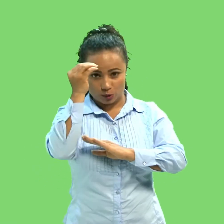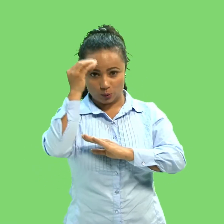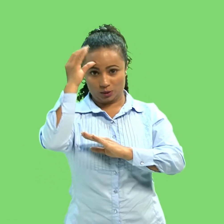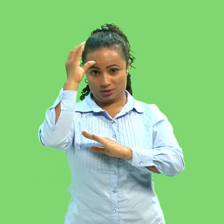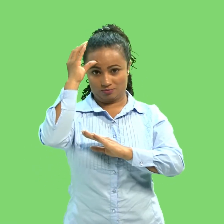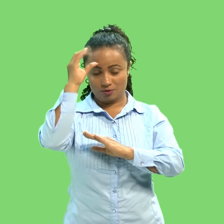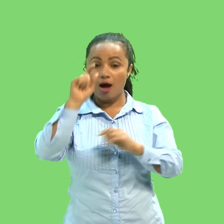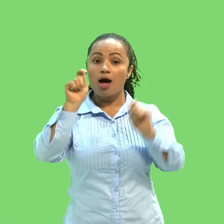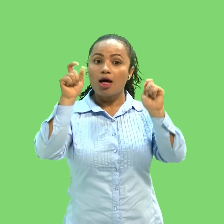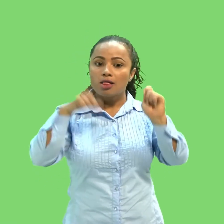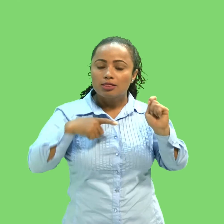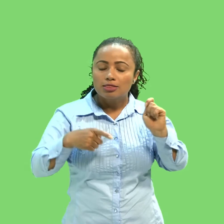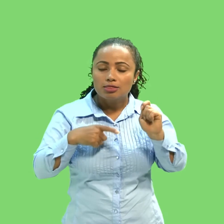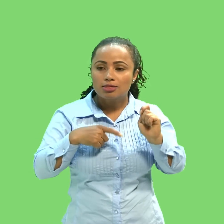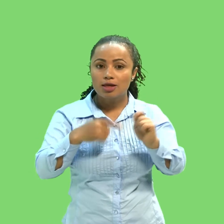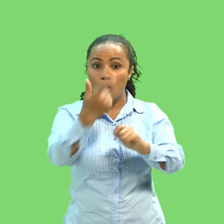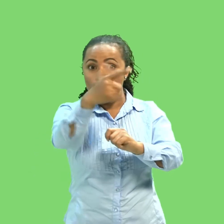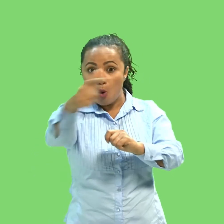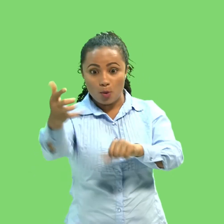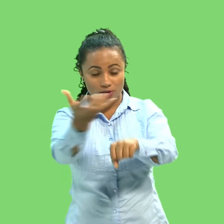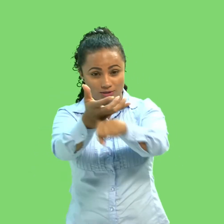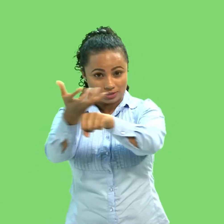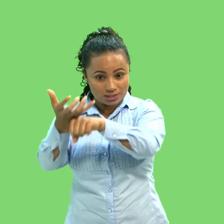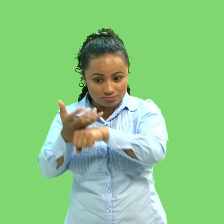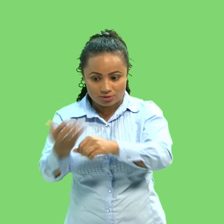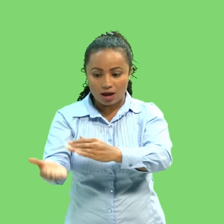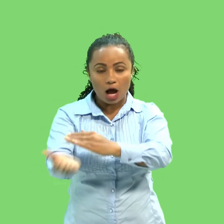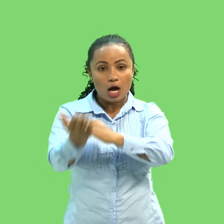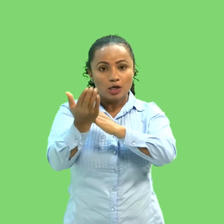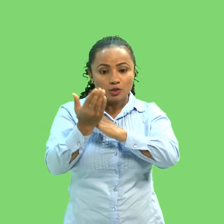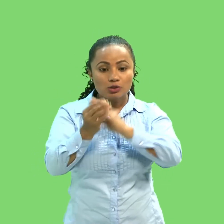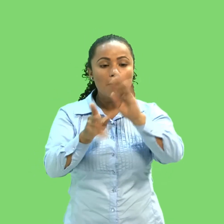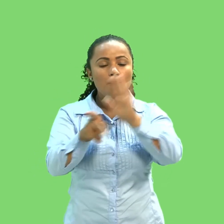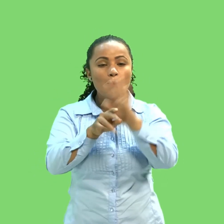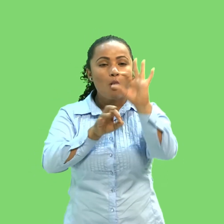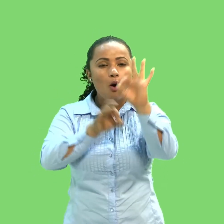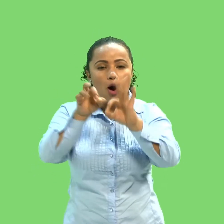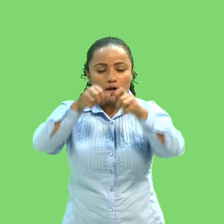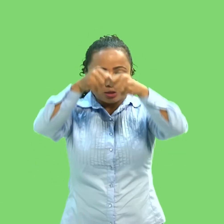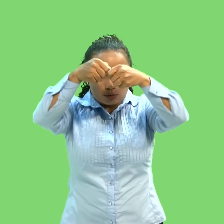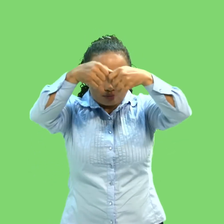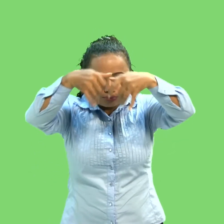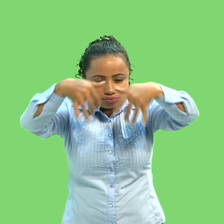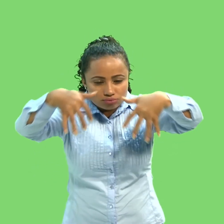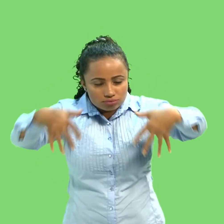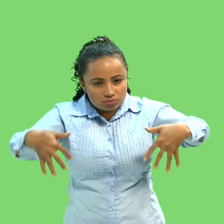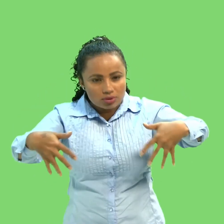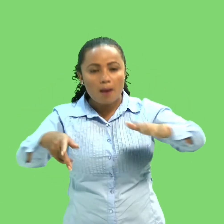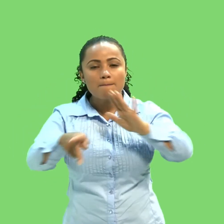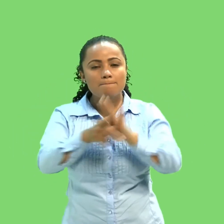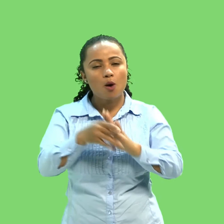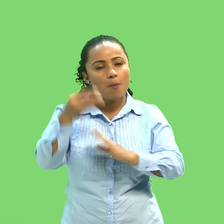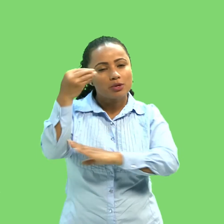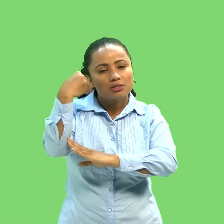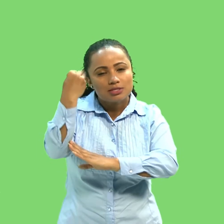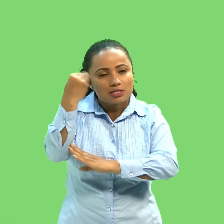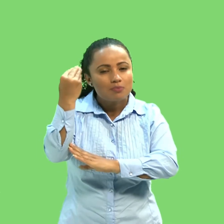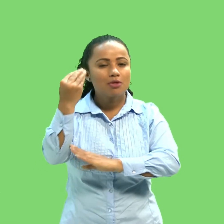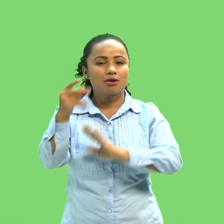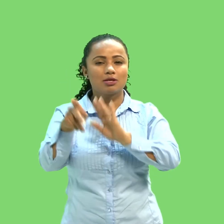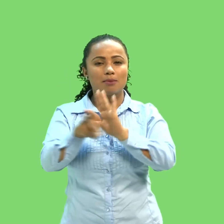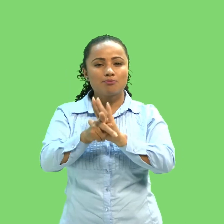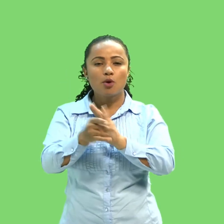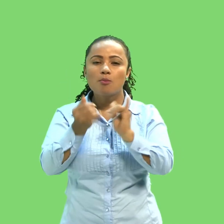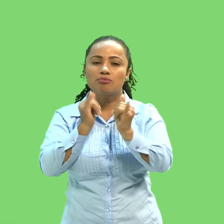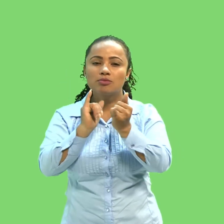Ela requer uma colaboração das disciplinas para elaborar um eixo, uma trajetória, uma convivência de saberes